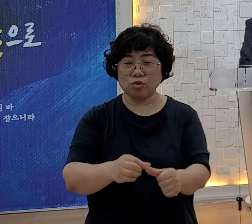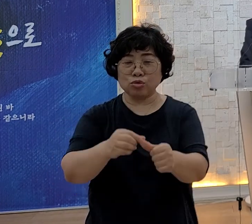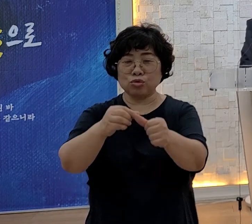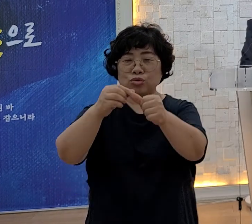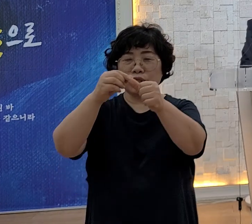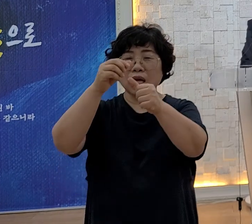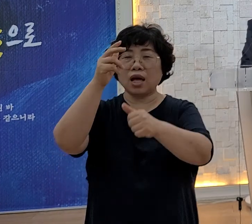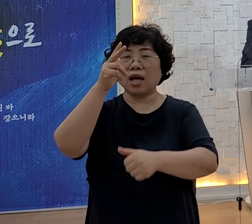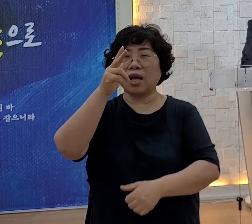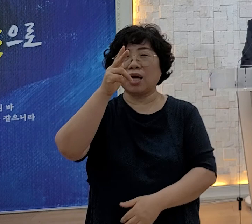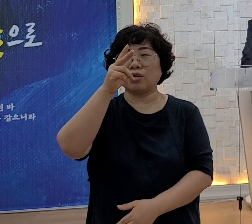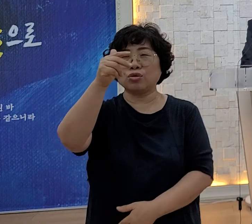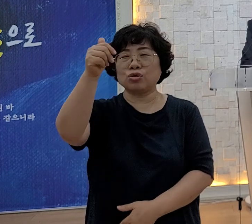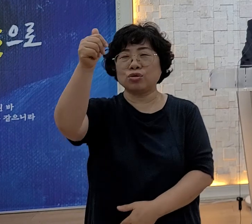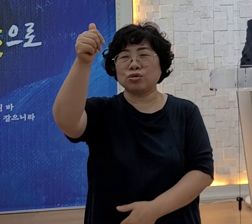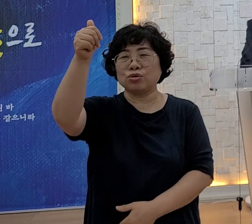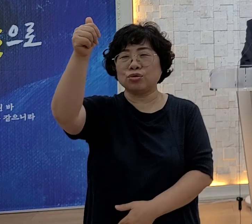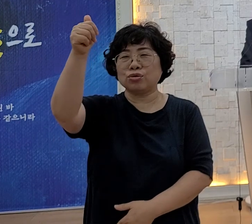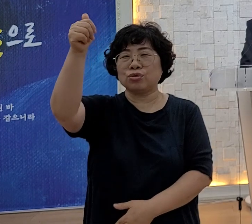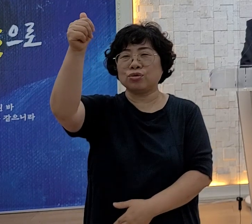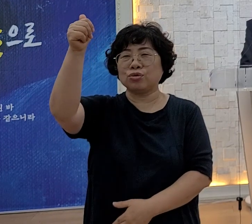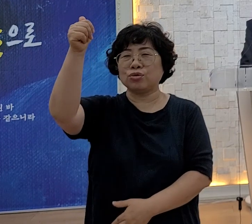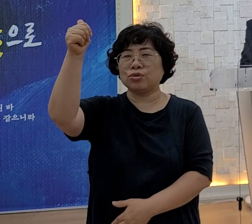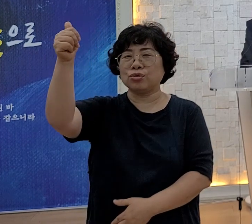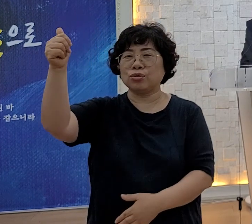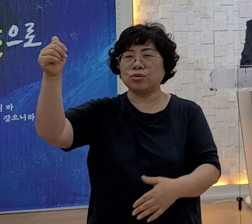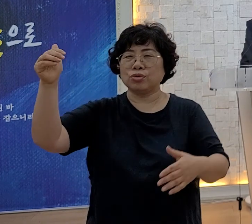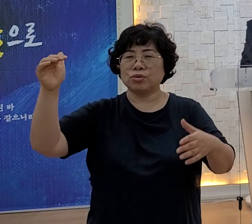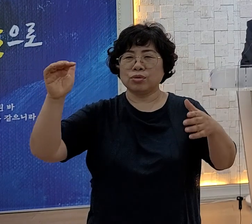나의 구세주.